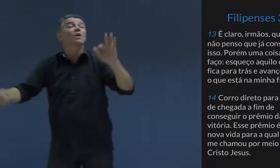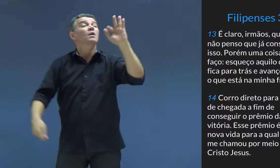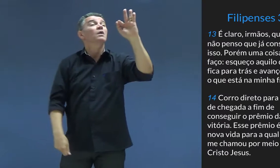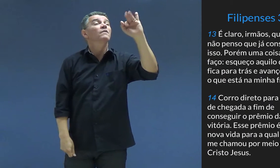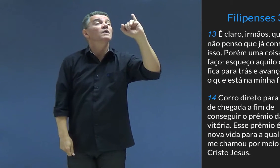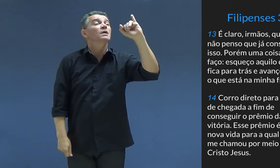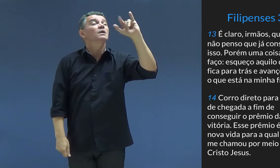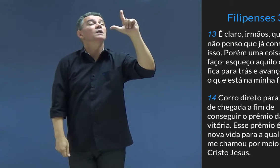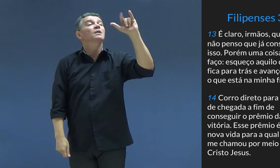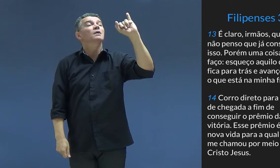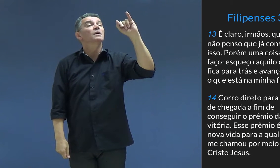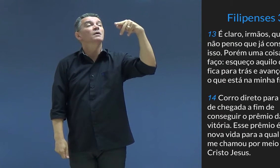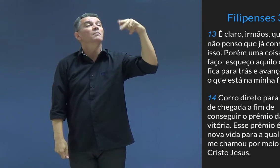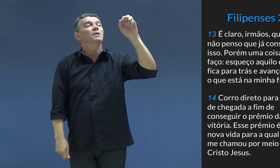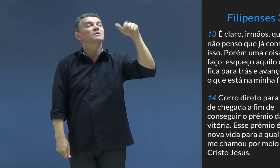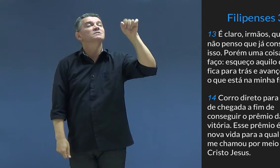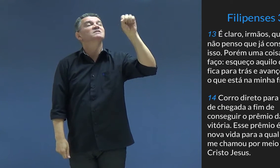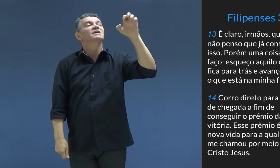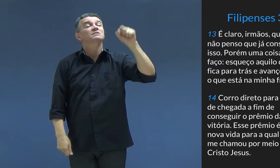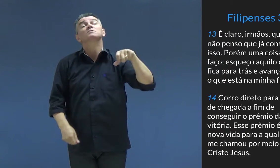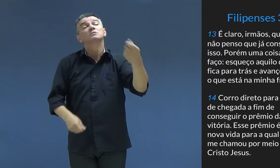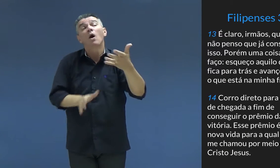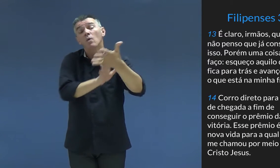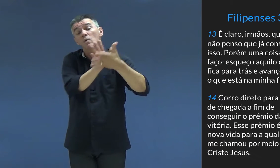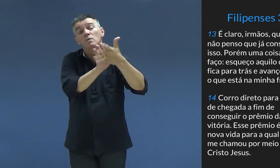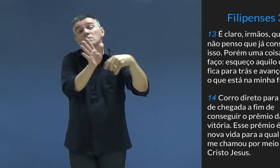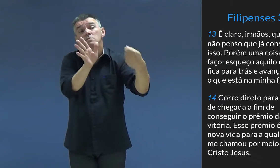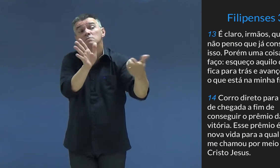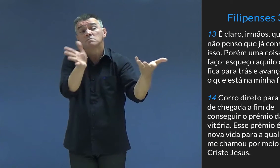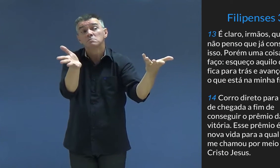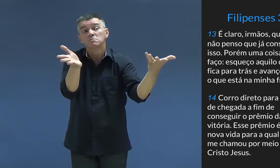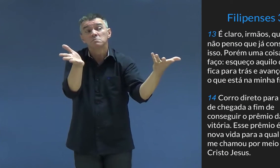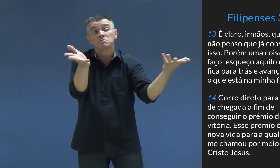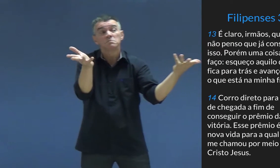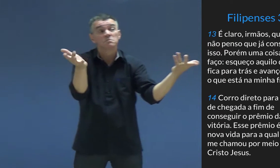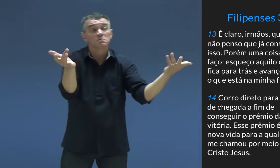Está falando o quê? Lá em Filipenses. Qual que é o sinal de Filipenses?